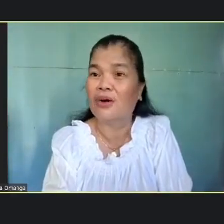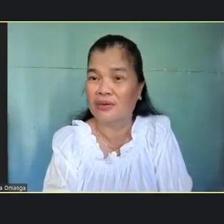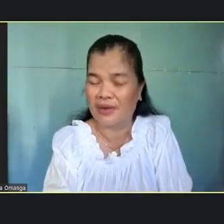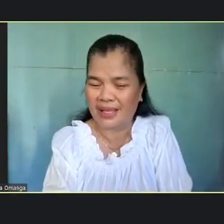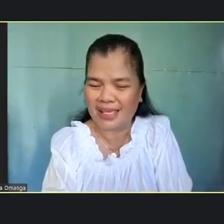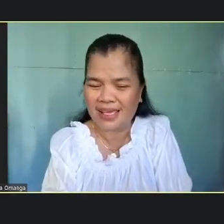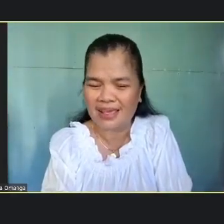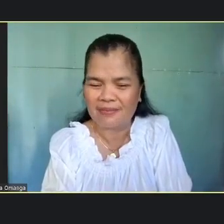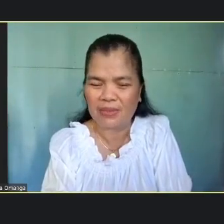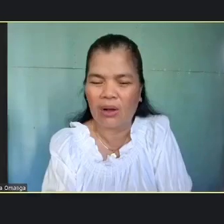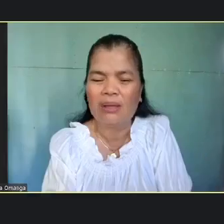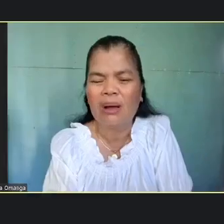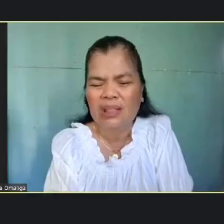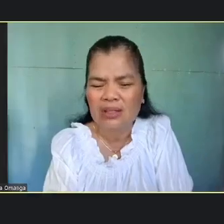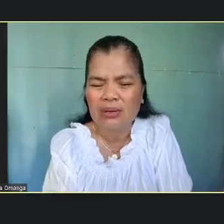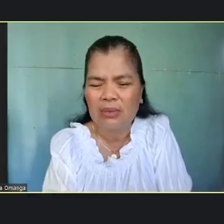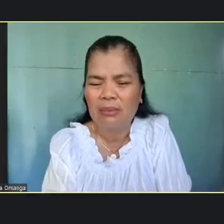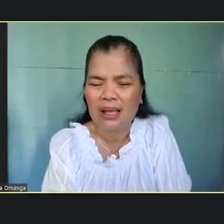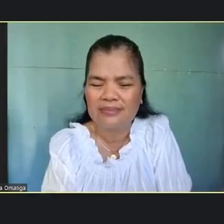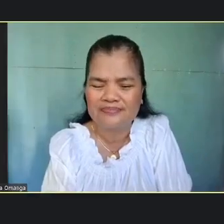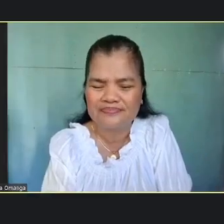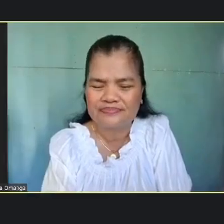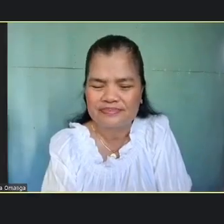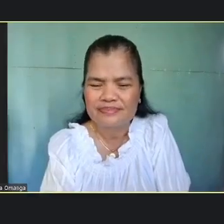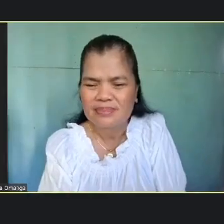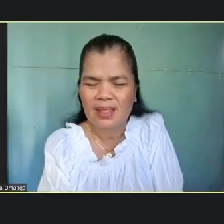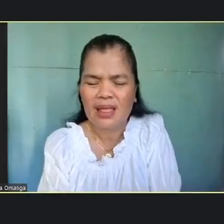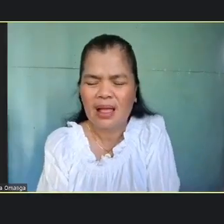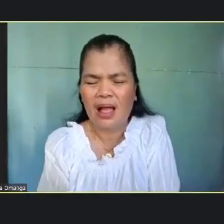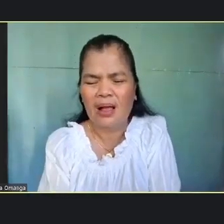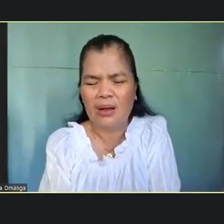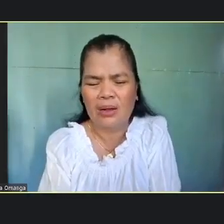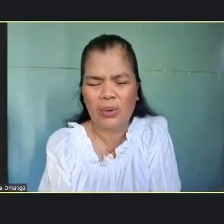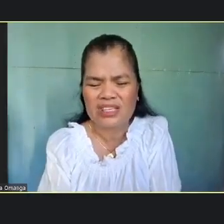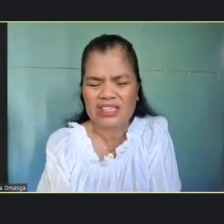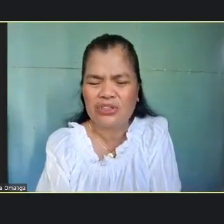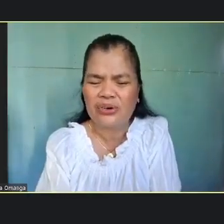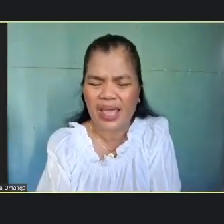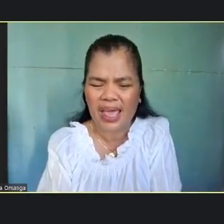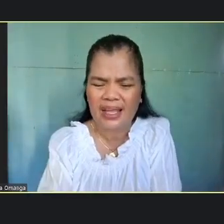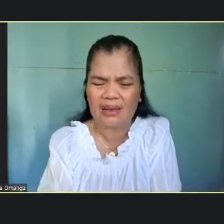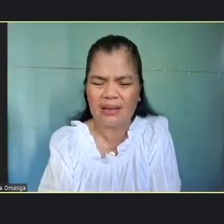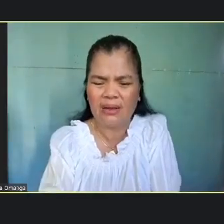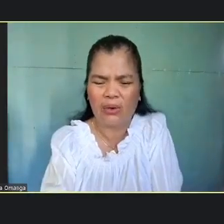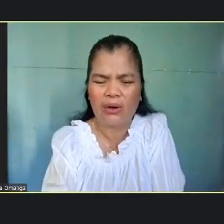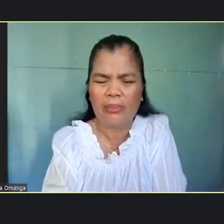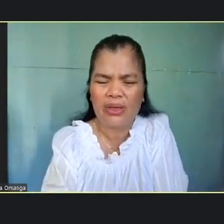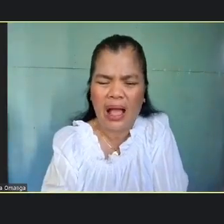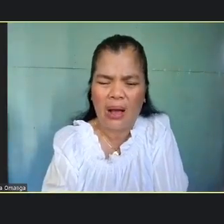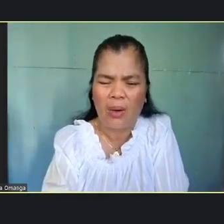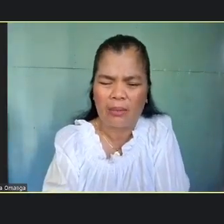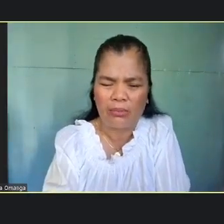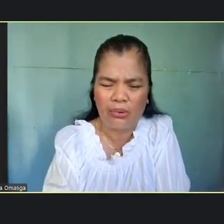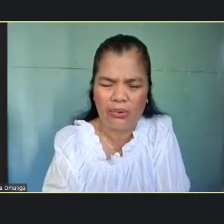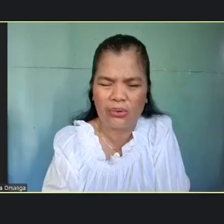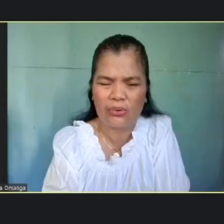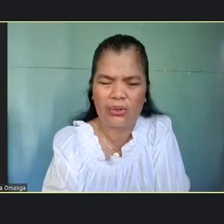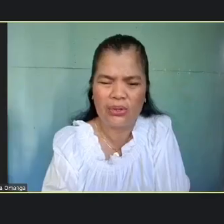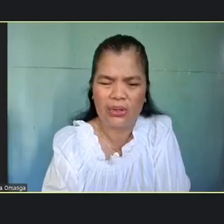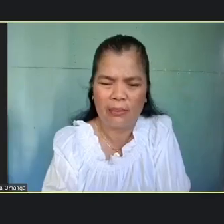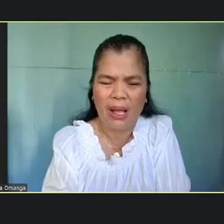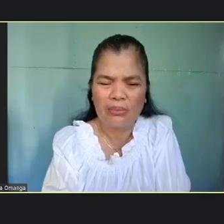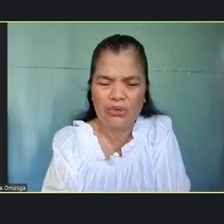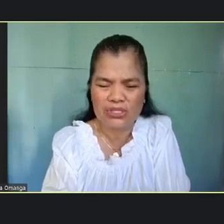served already. O, lima tatanong mo naman, what is in your hand? Or ano ba yung hawak